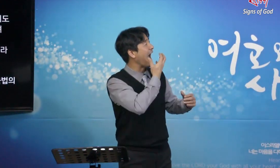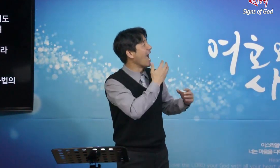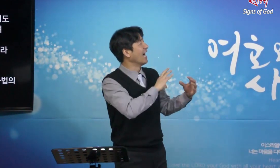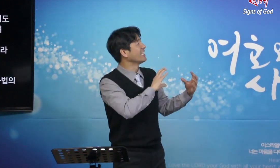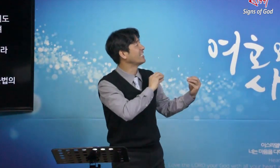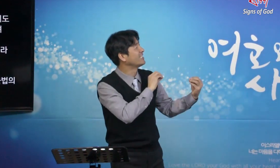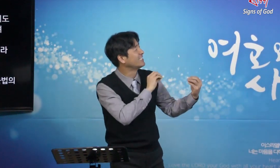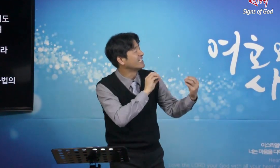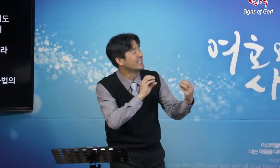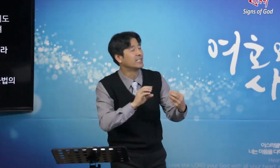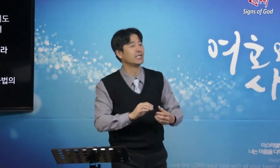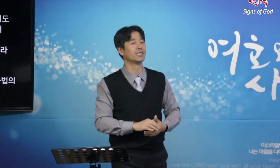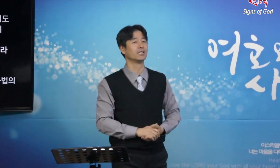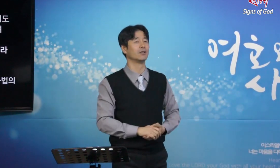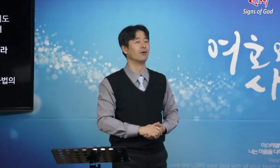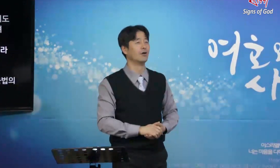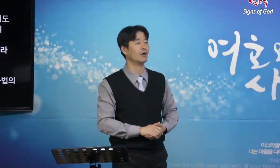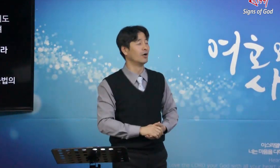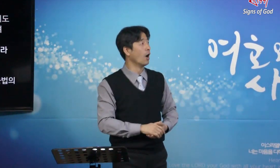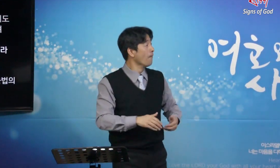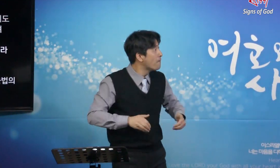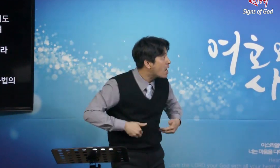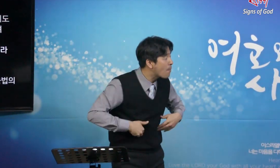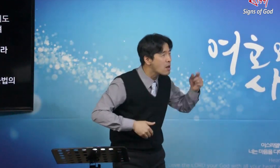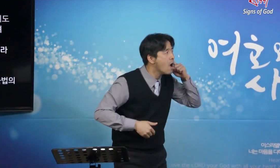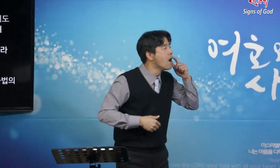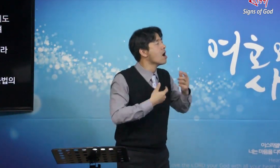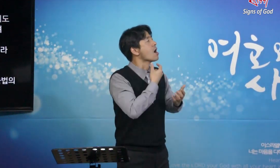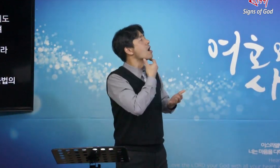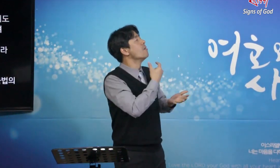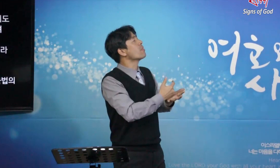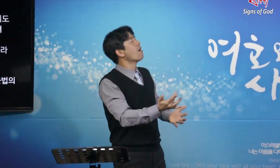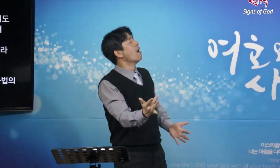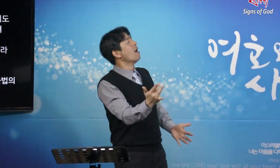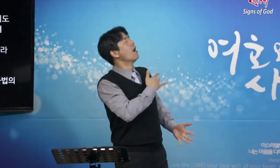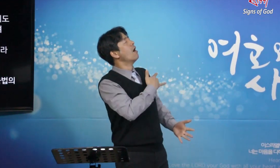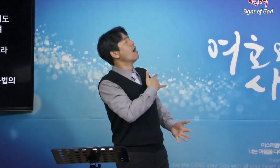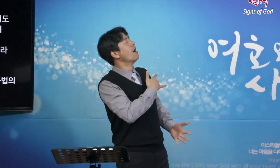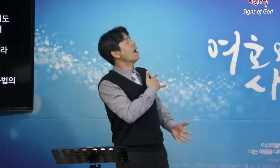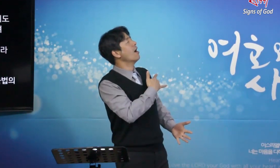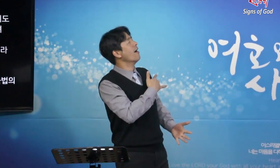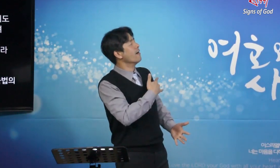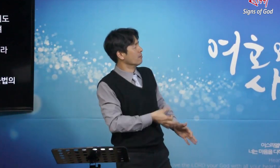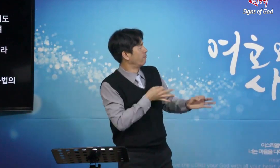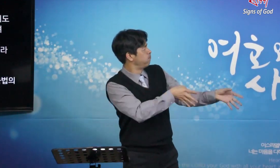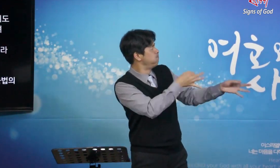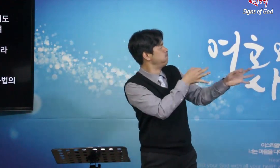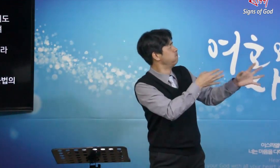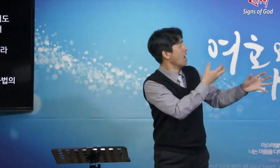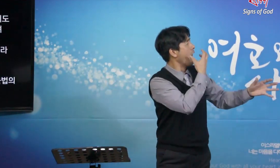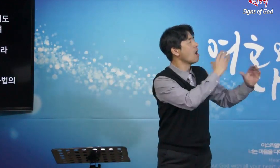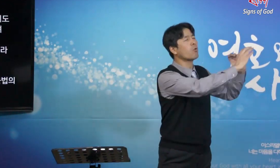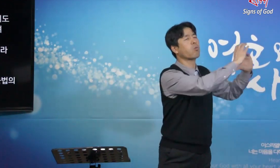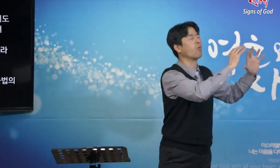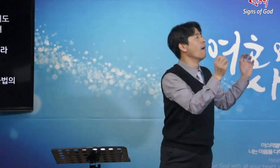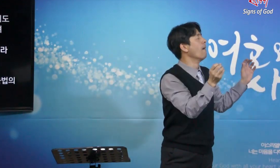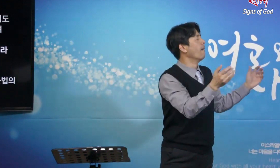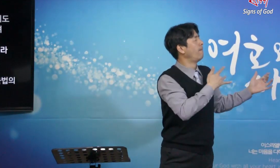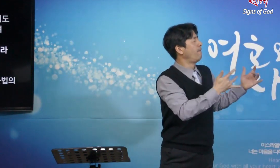즐거운 편안한 예배를 찾고자 하는 그 마음에 감동을 주고